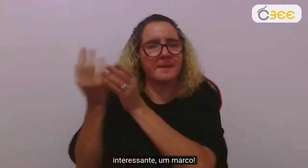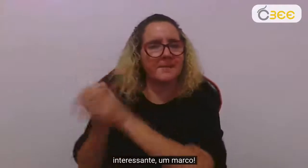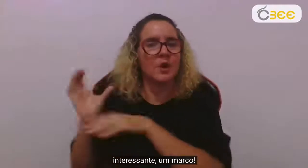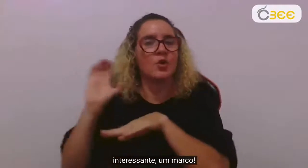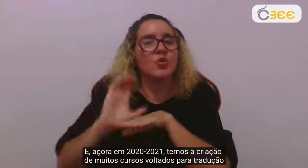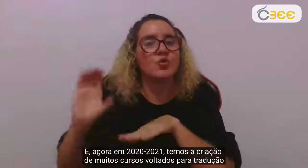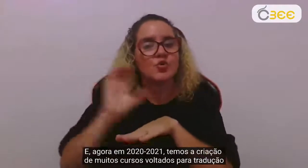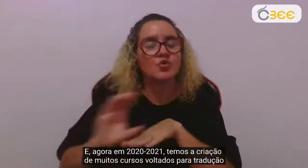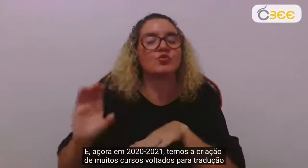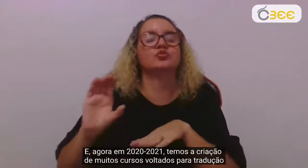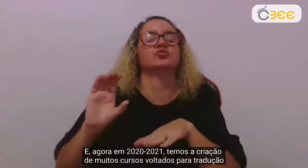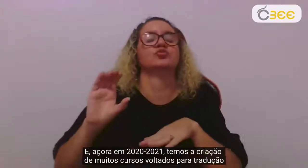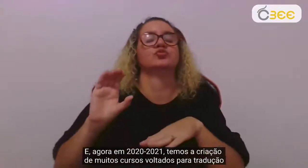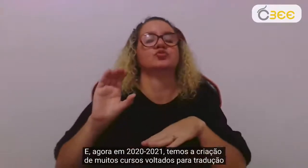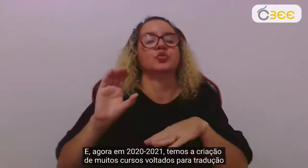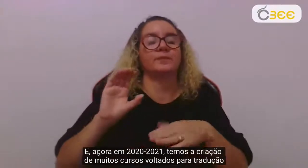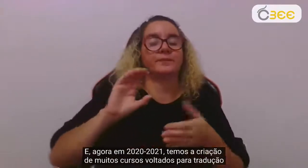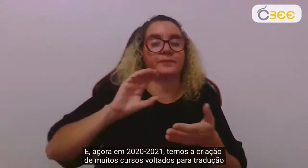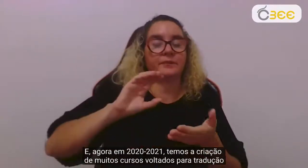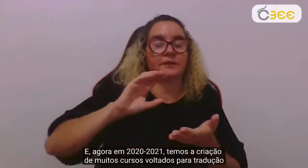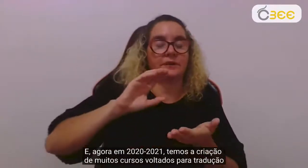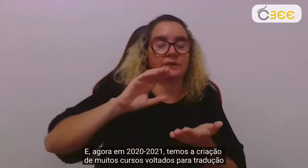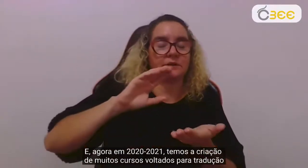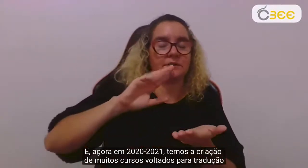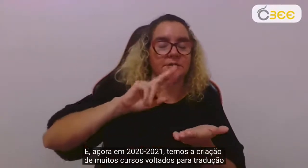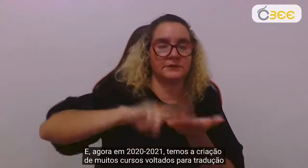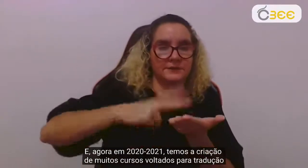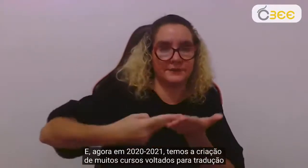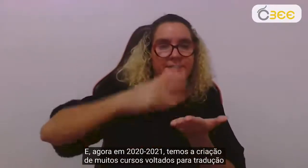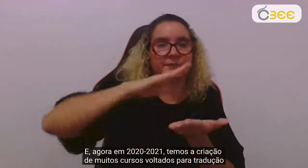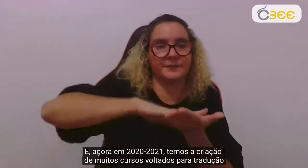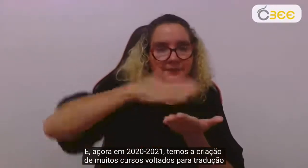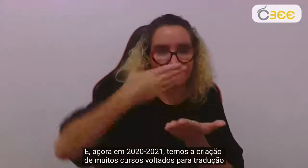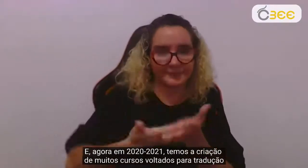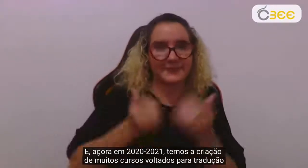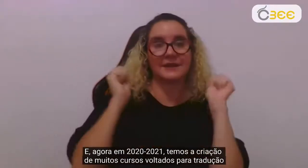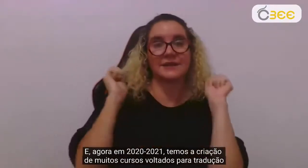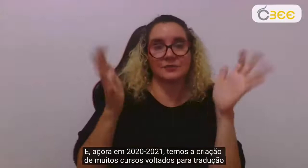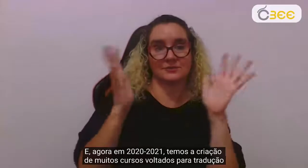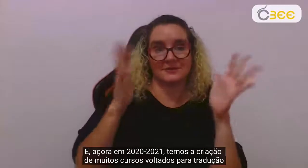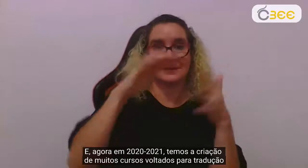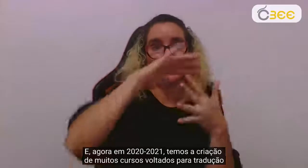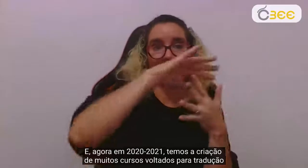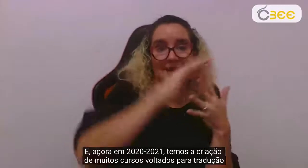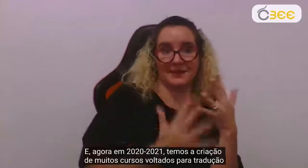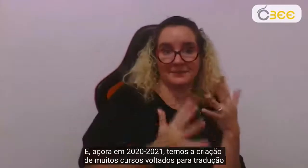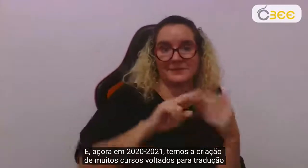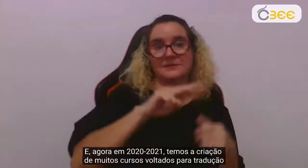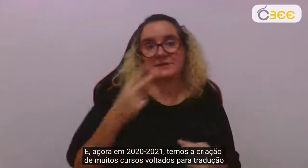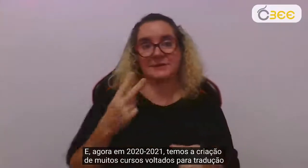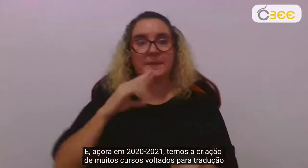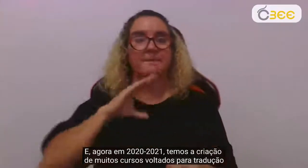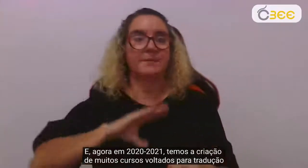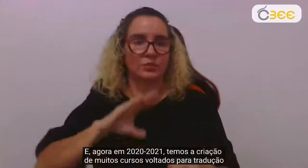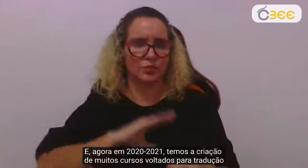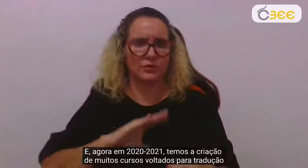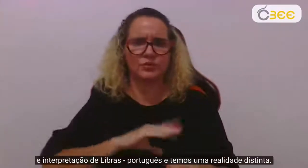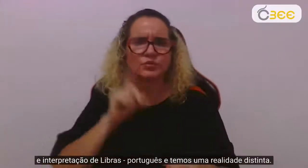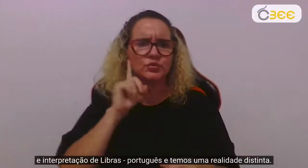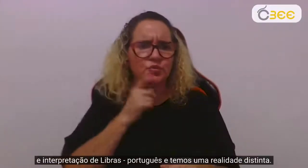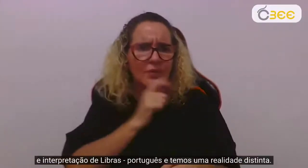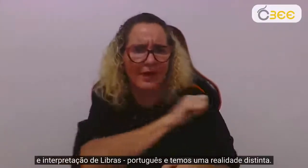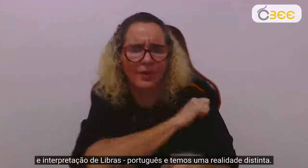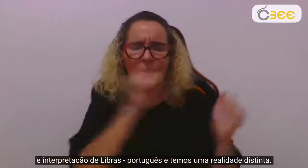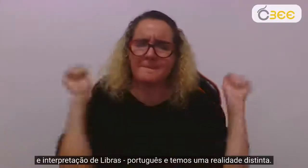E agora em 2020, 2021, temos a criação de muitos cursos voltados para a tradução e